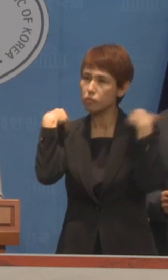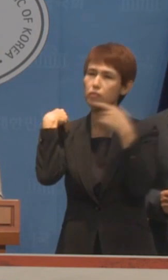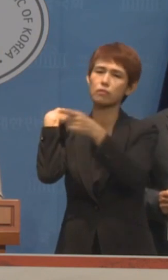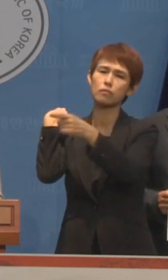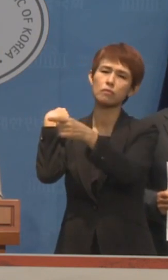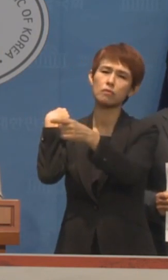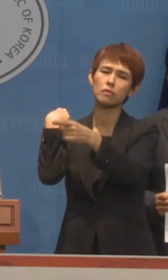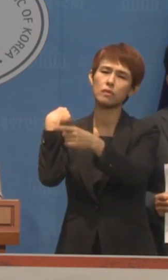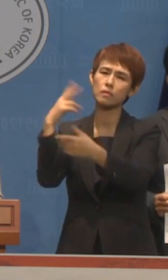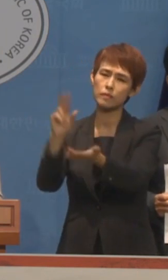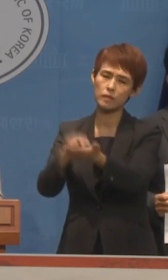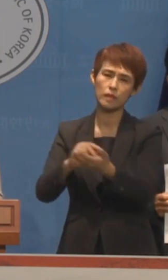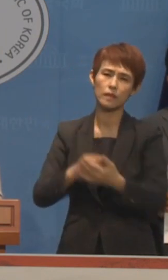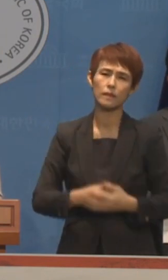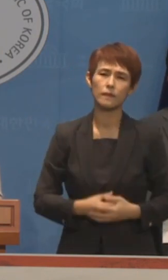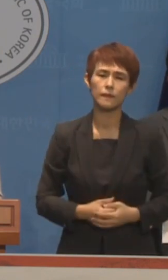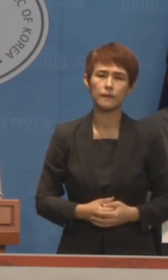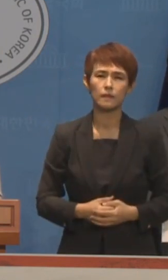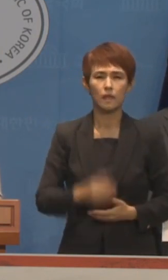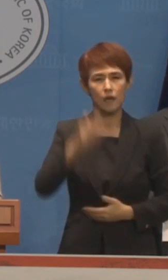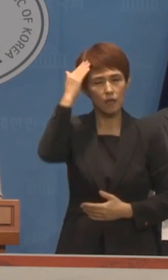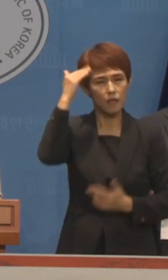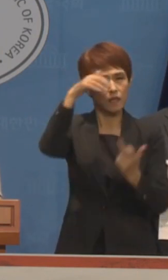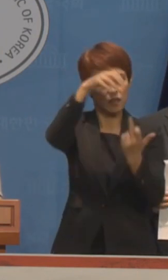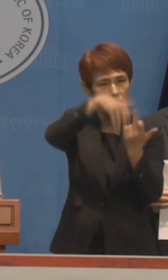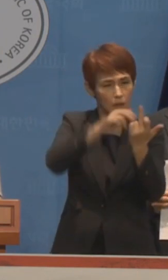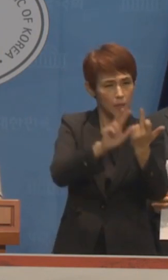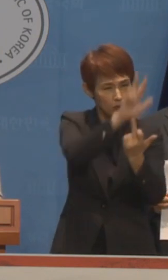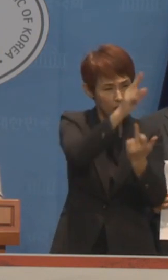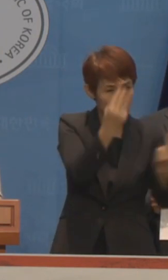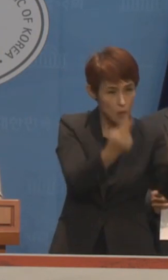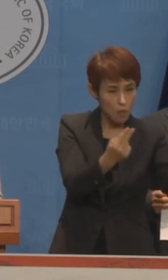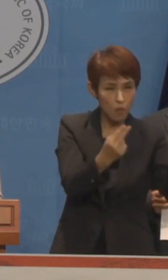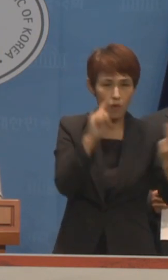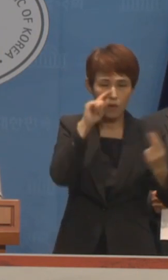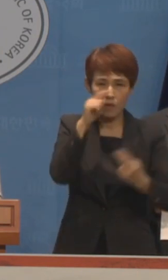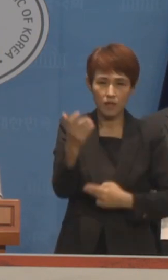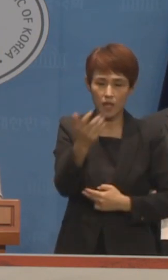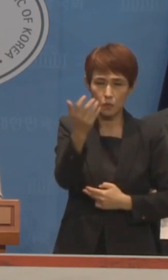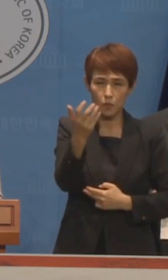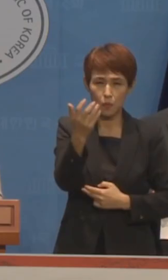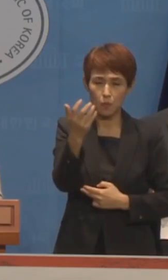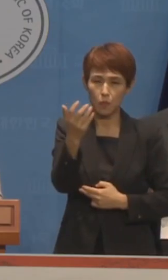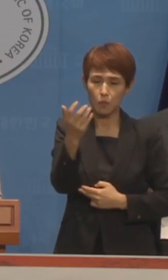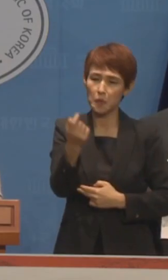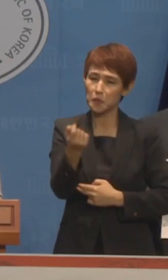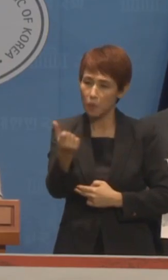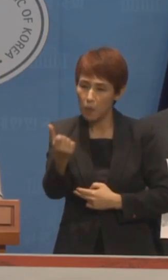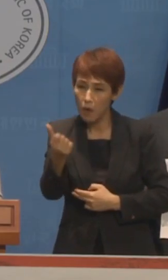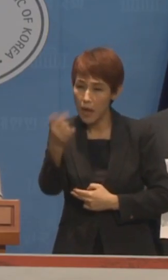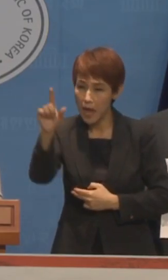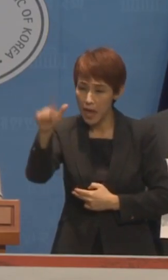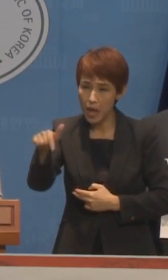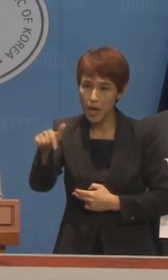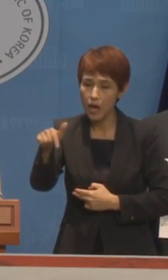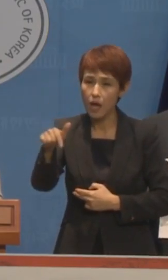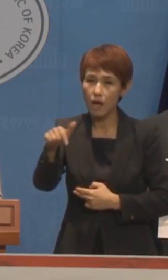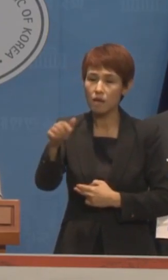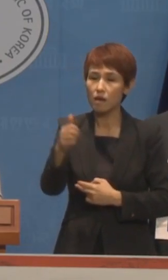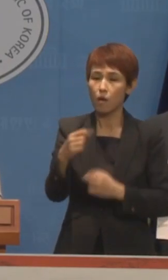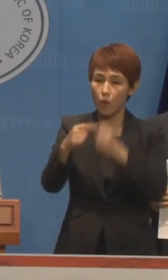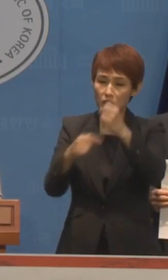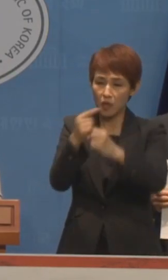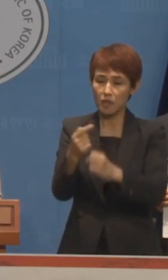마주하고 있습니다. 석탄 발전과 비교해서 탄소 배출이 적다는 것 말고 핵발전이 기후위기 대응을